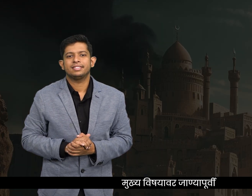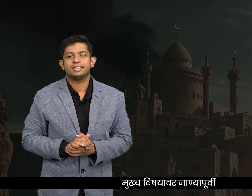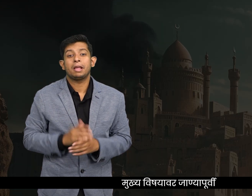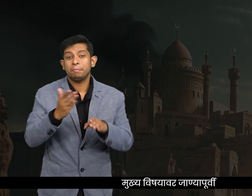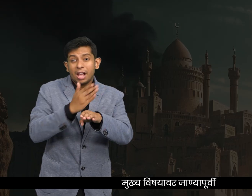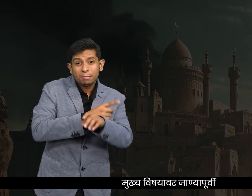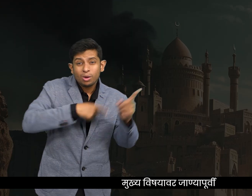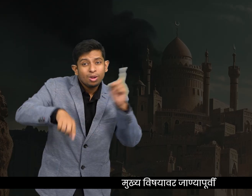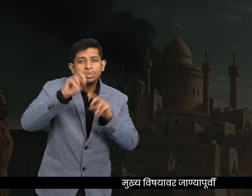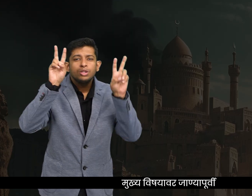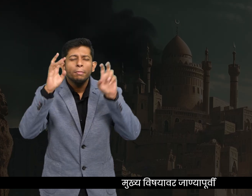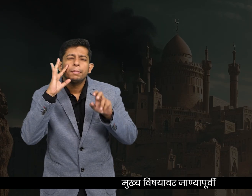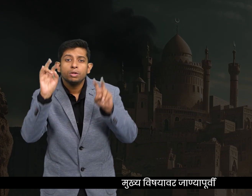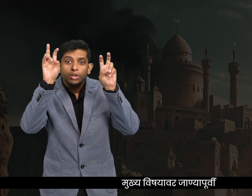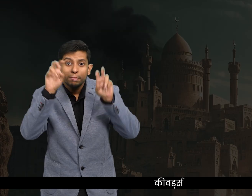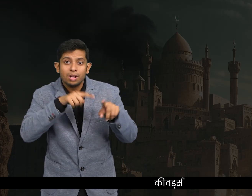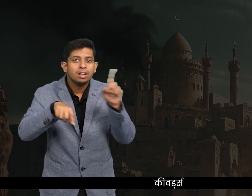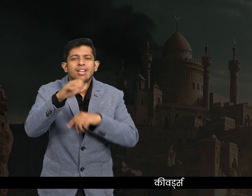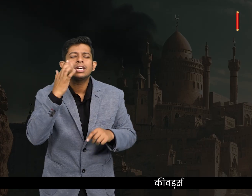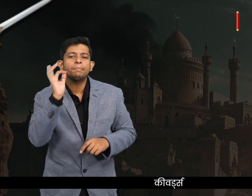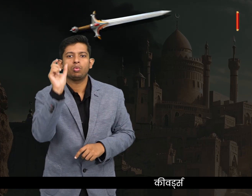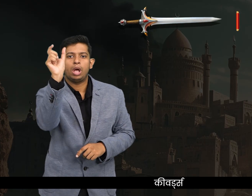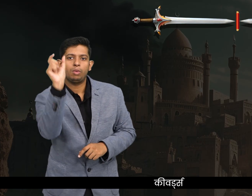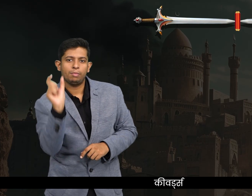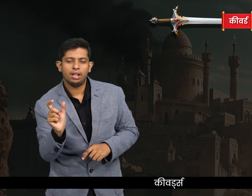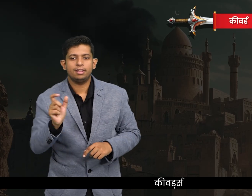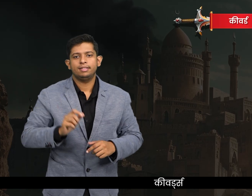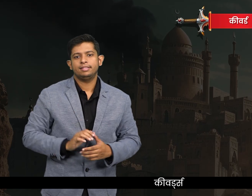मुख्य विषयावर जाण्यापूर्वी कीवर्ड्स.